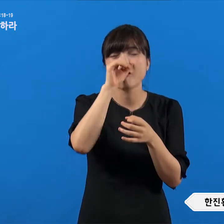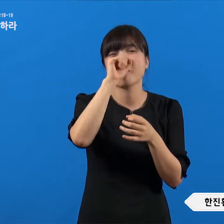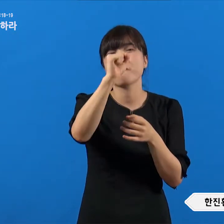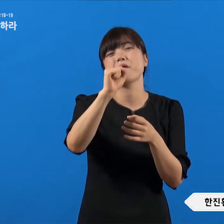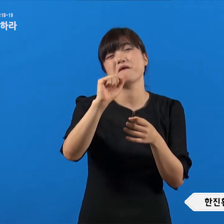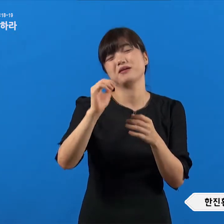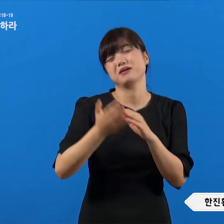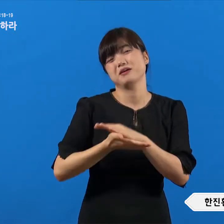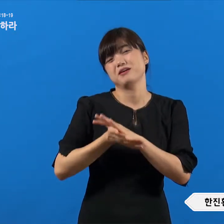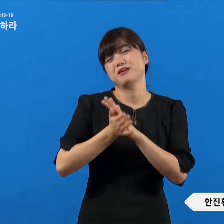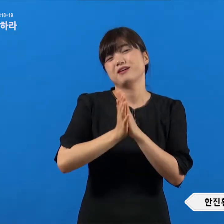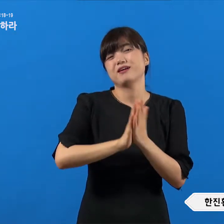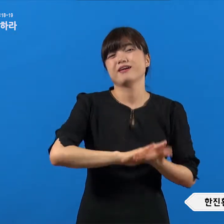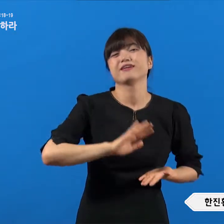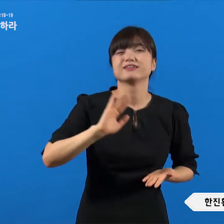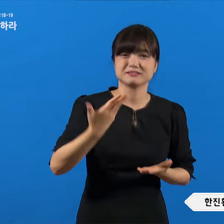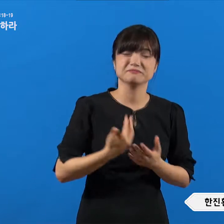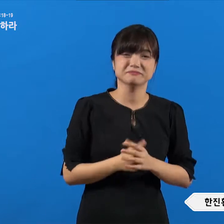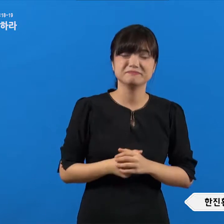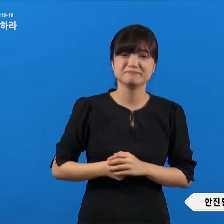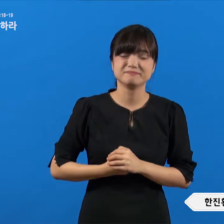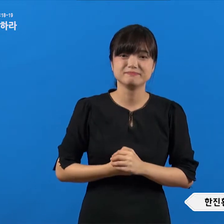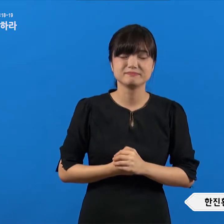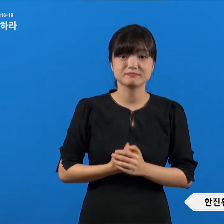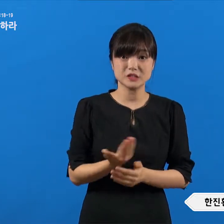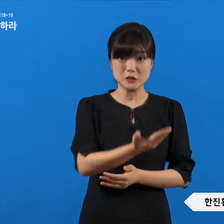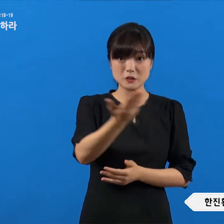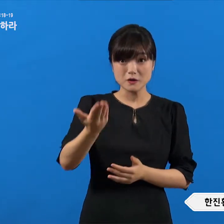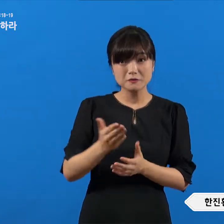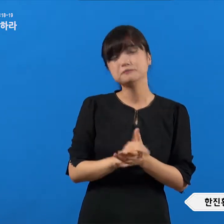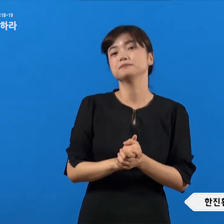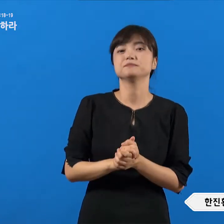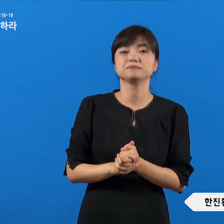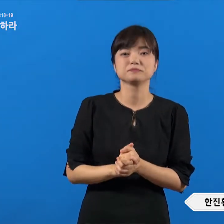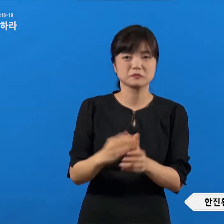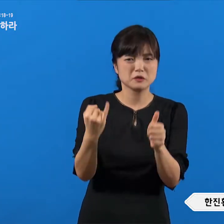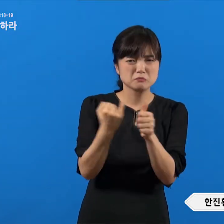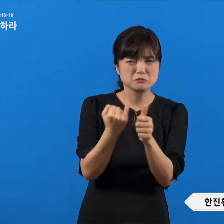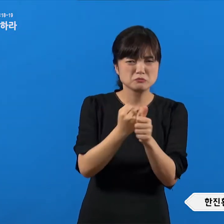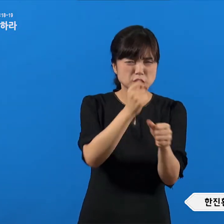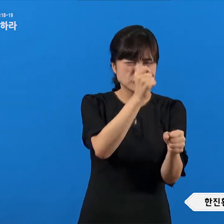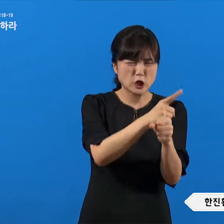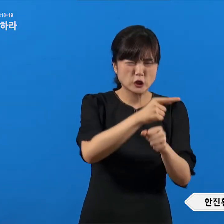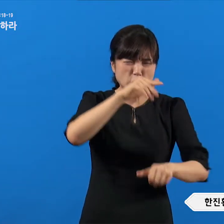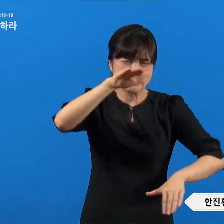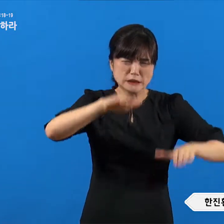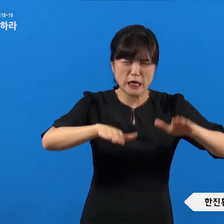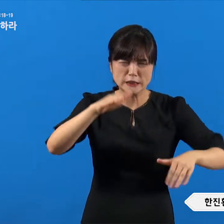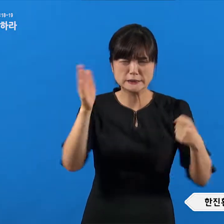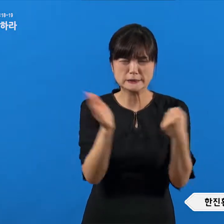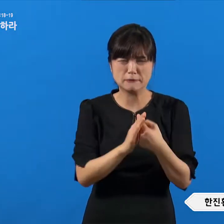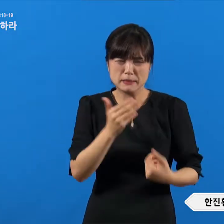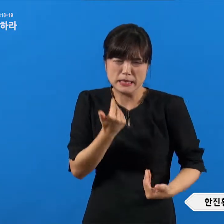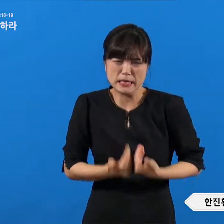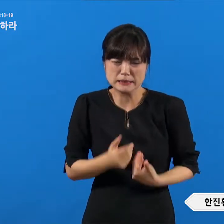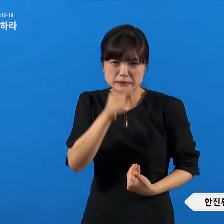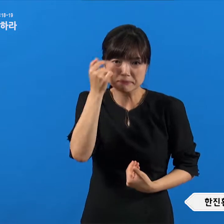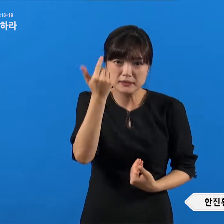좋아지고 풍성하게 되었는지 모릅니다. 여러분, 부부가 성격 차이 때문에